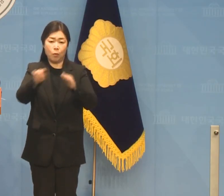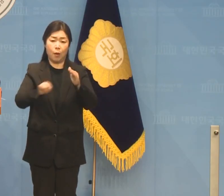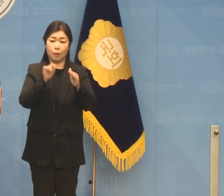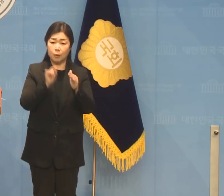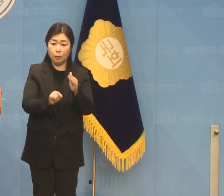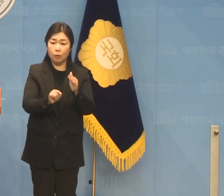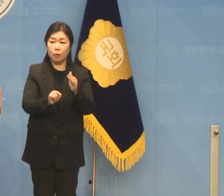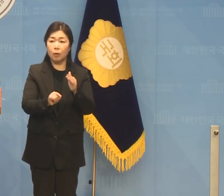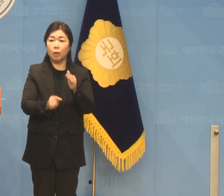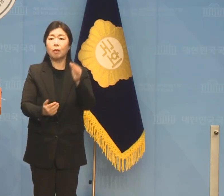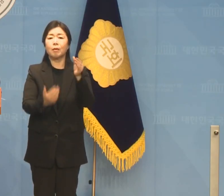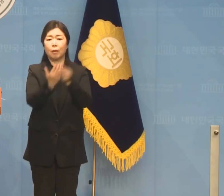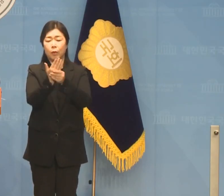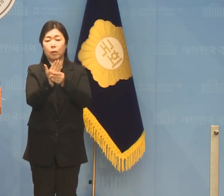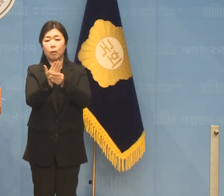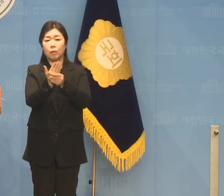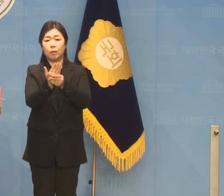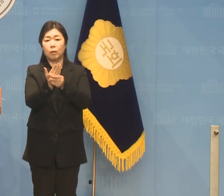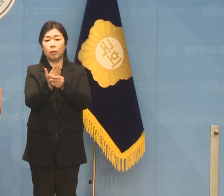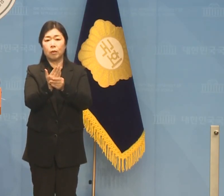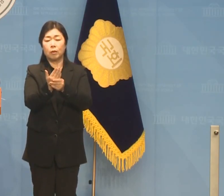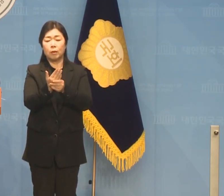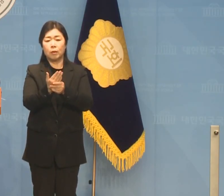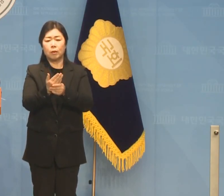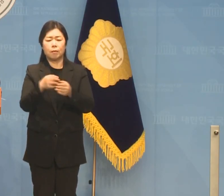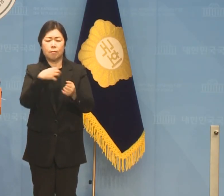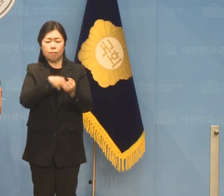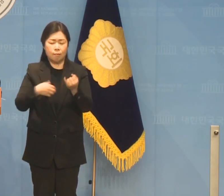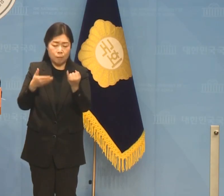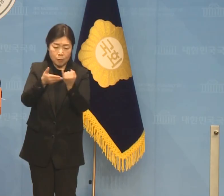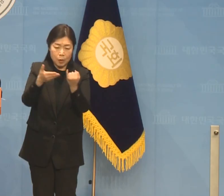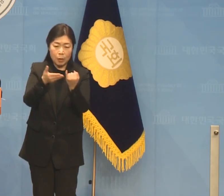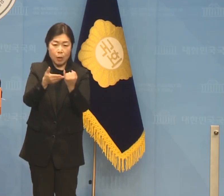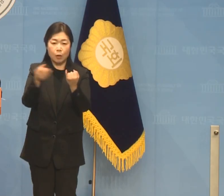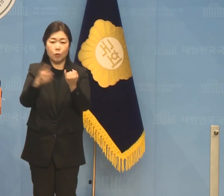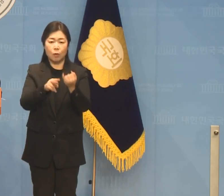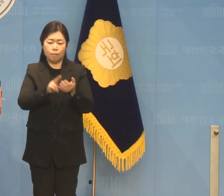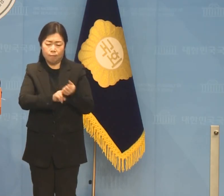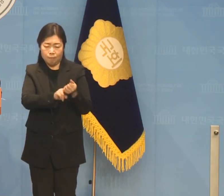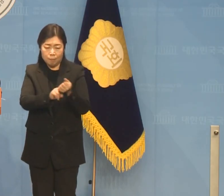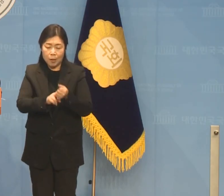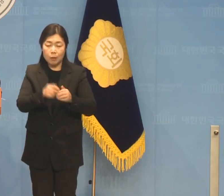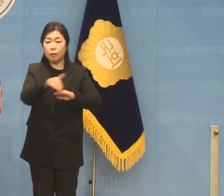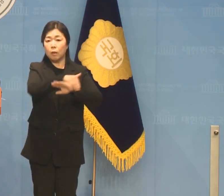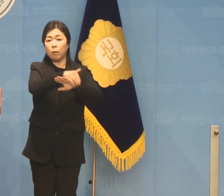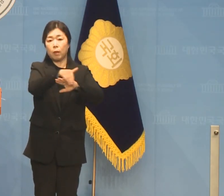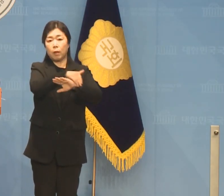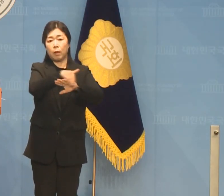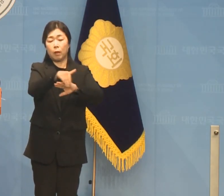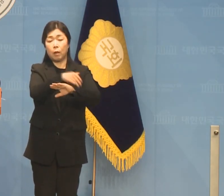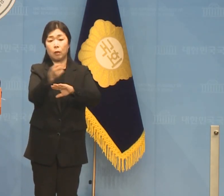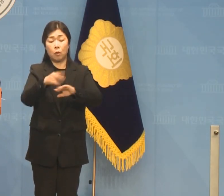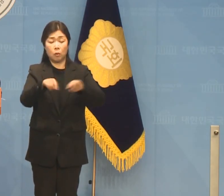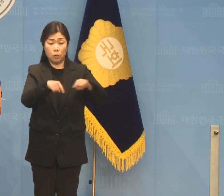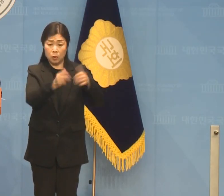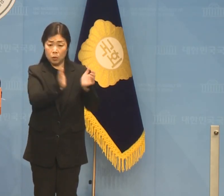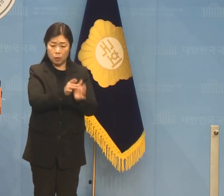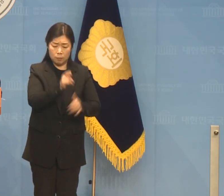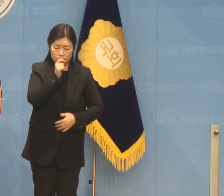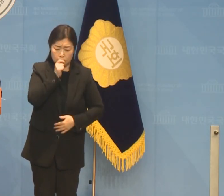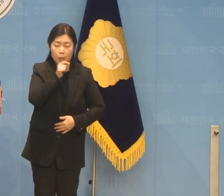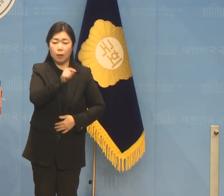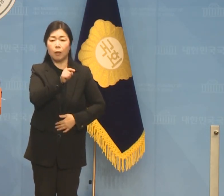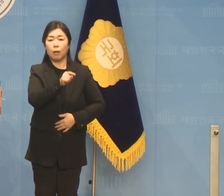내에서 자행된 비인간적인 괴롭힘과 이를 은폐하려는 시도, 그리고 정치권의